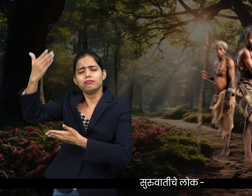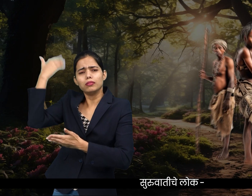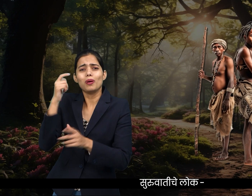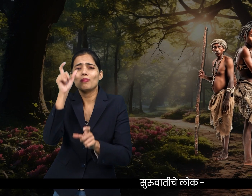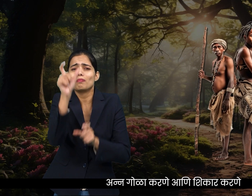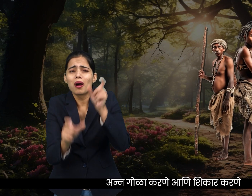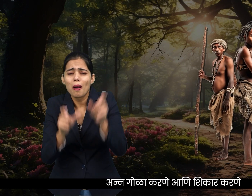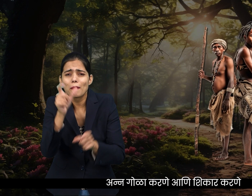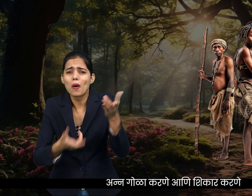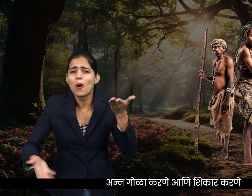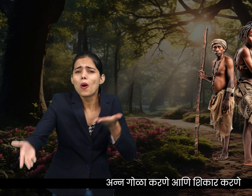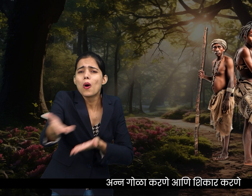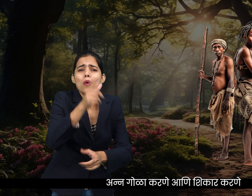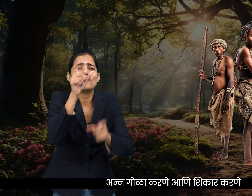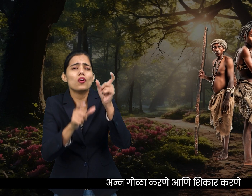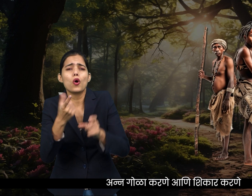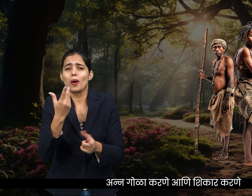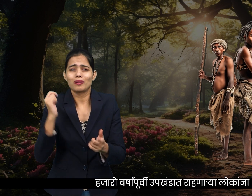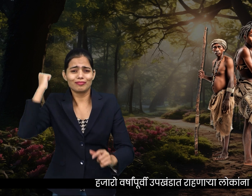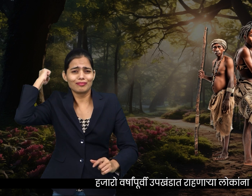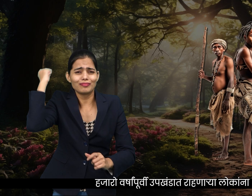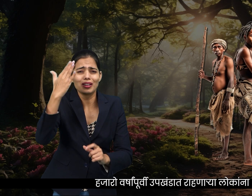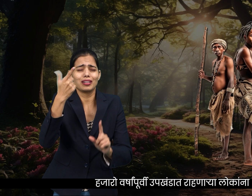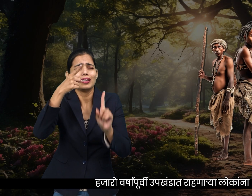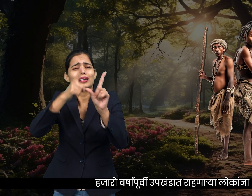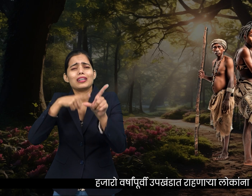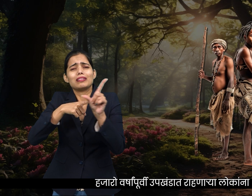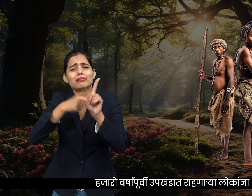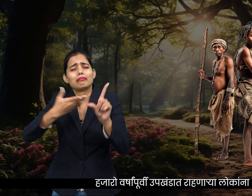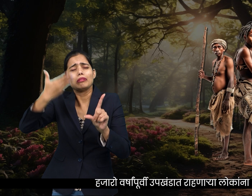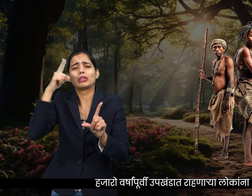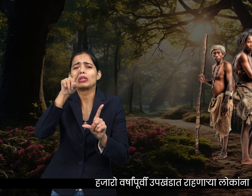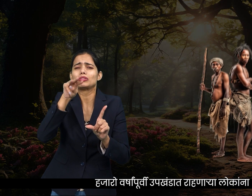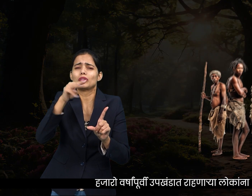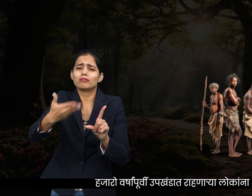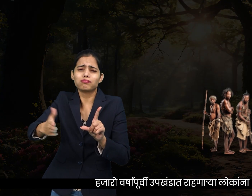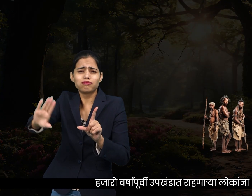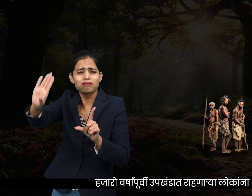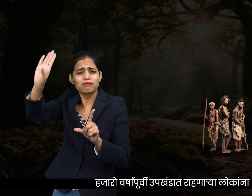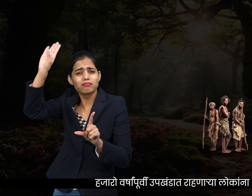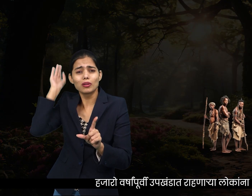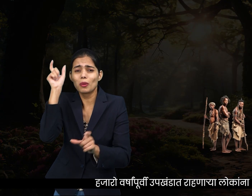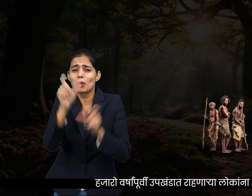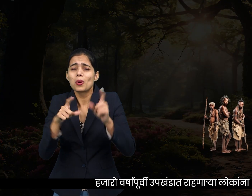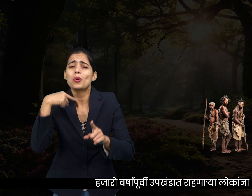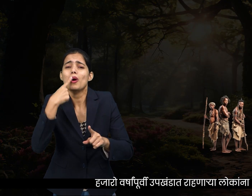सुरुवातीचे लोक अन्न गोळा करणे आणि शिकार करणे. हजारो वर्षांपूर्वी उपखंडात राहणाऱ्या लोकांना